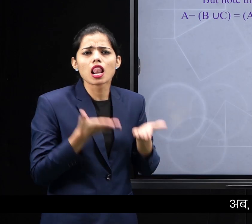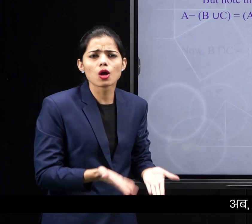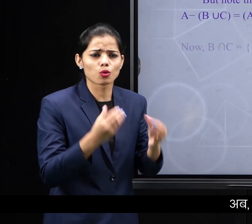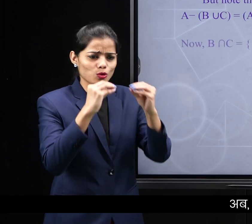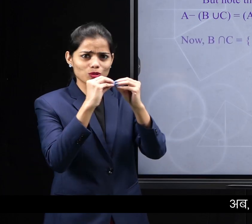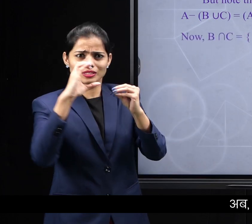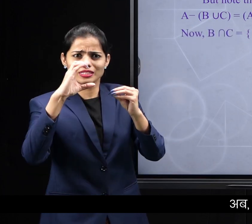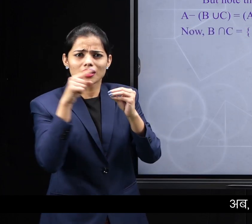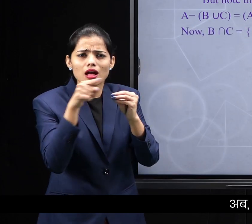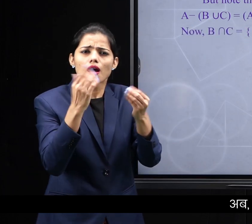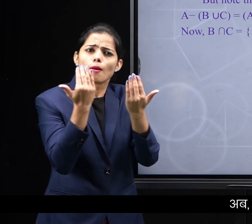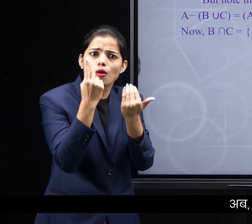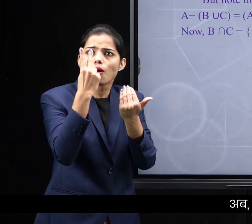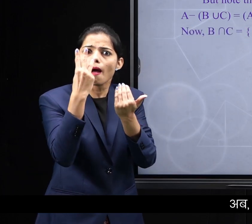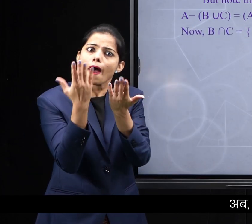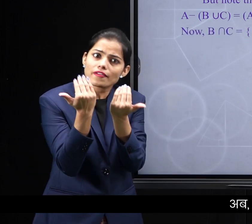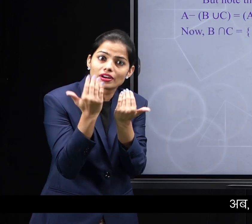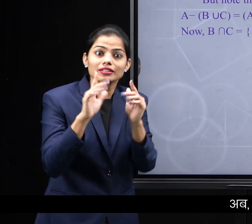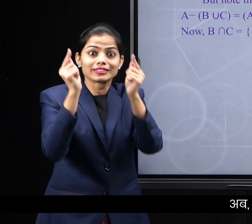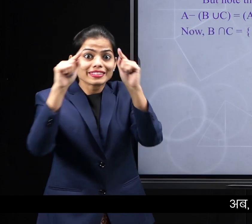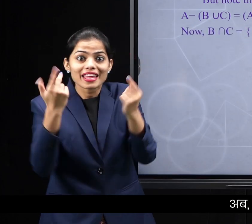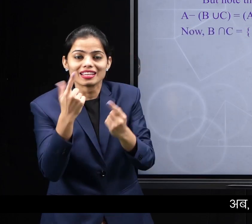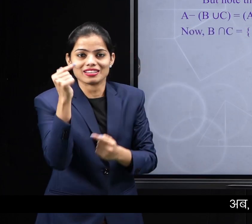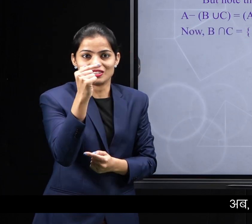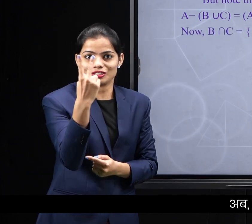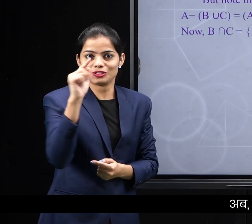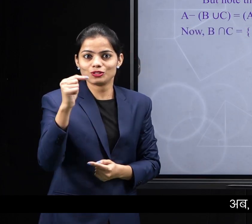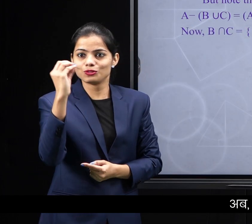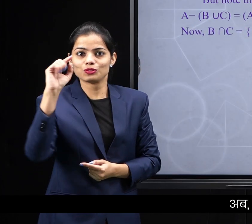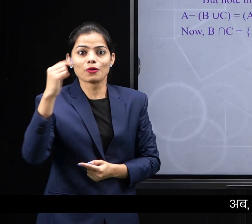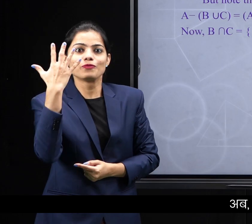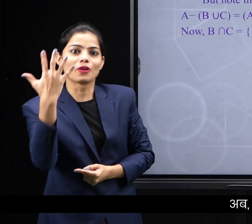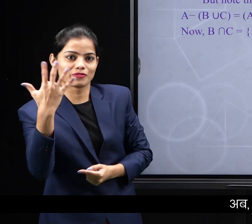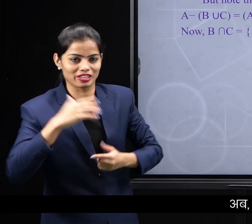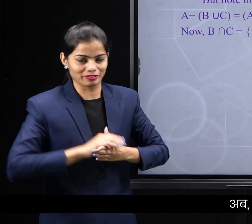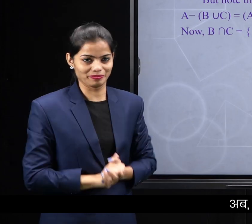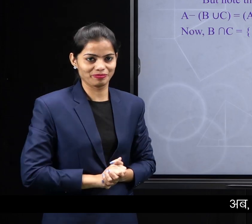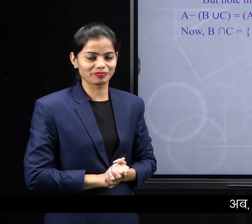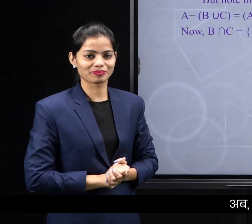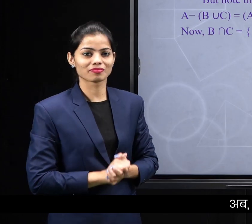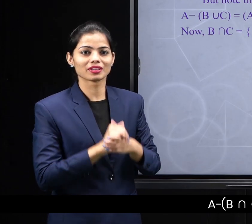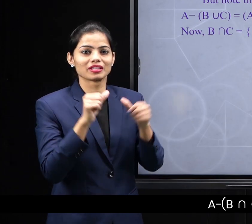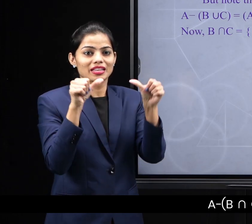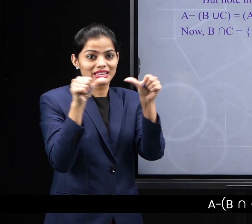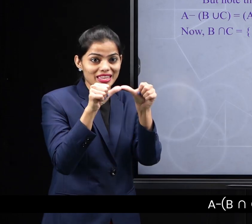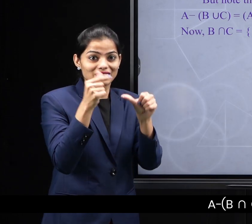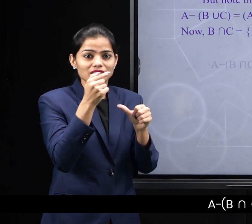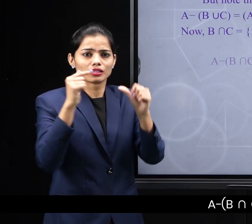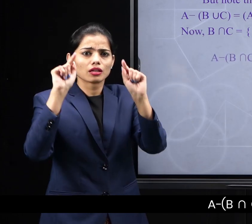अब B intersection is equals to -2, 0 और 5 है। A minus B